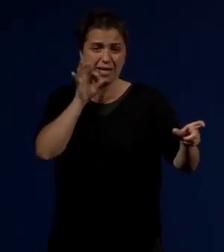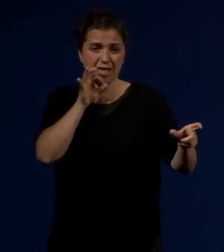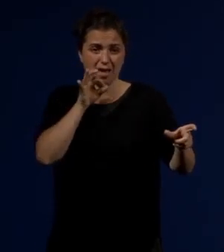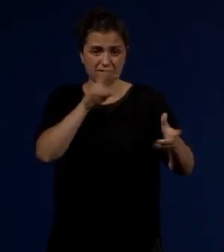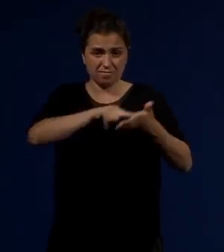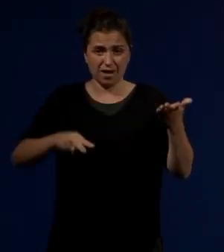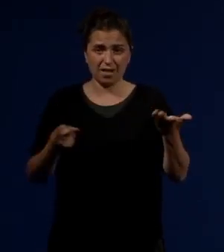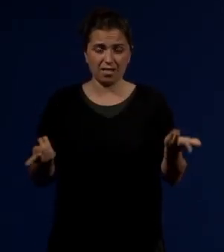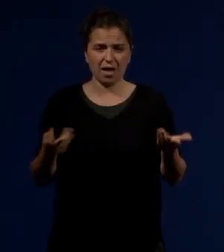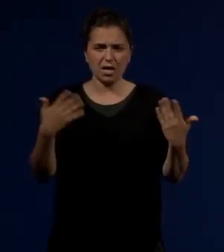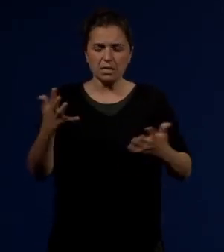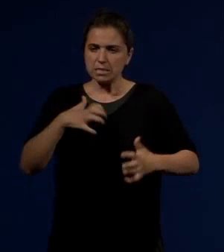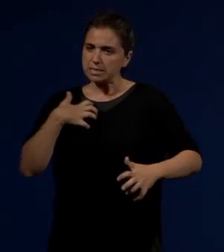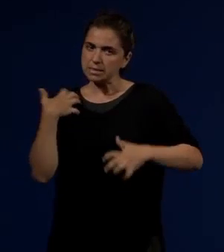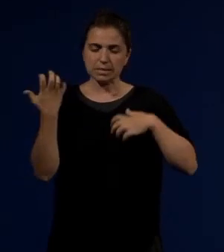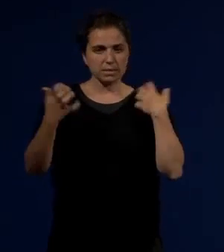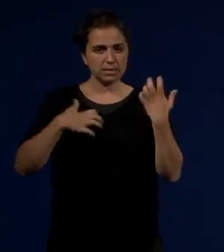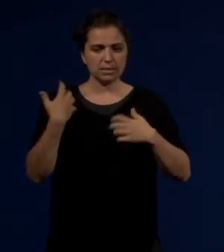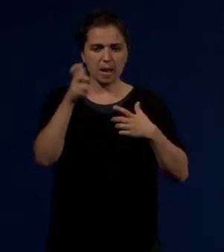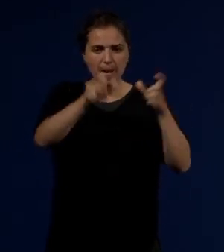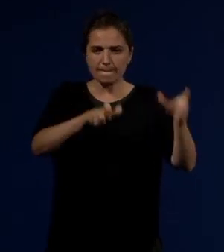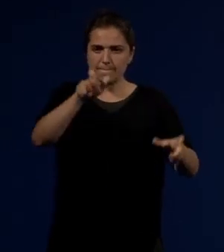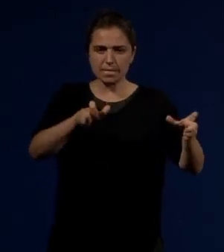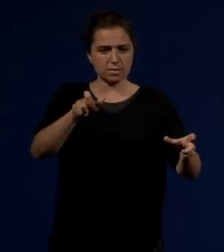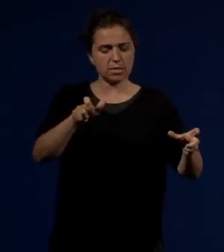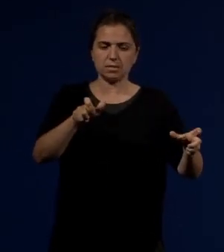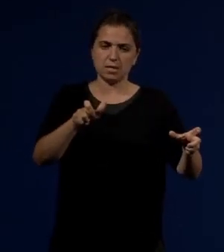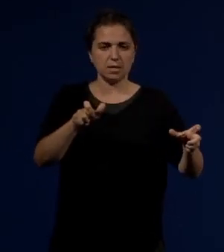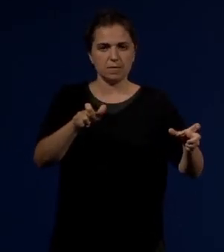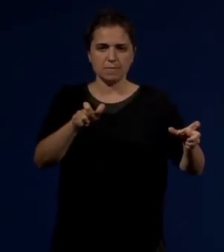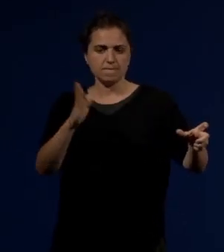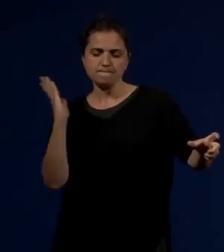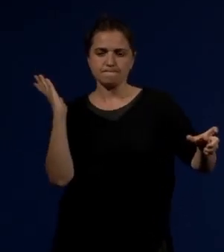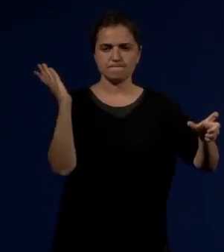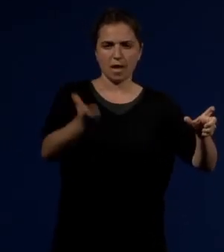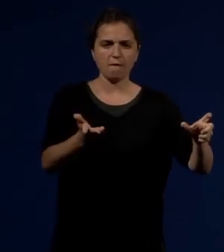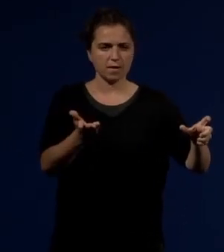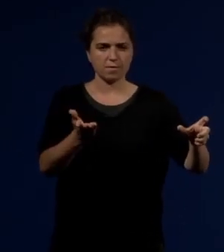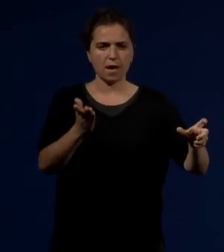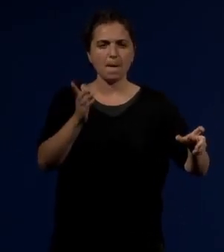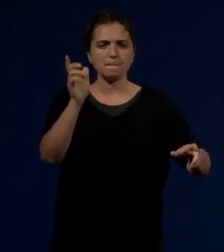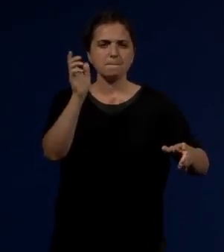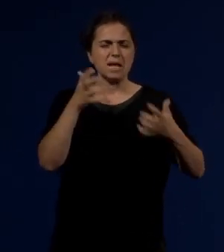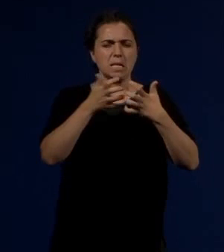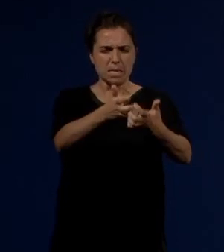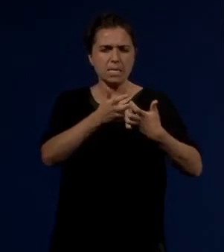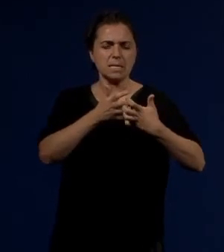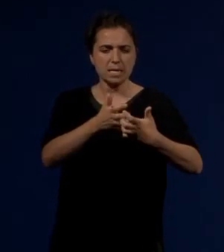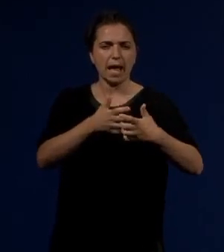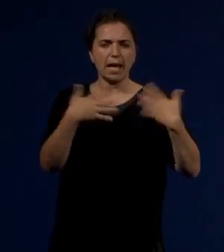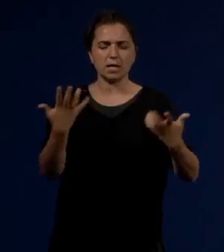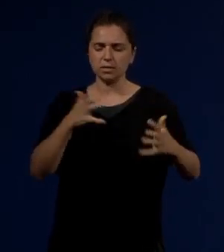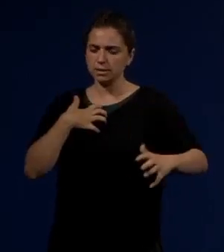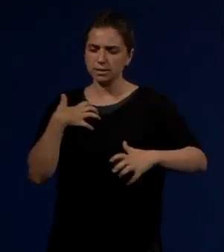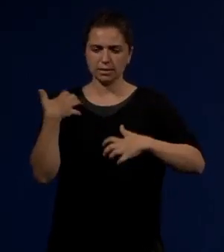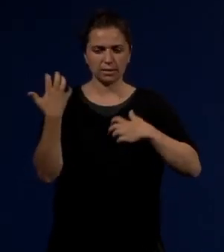historia. Revolvémonos contra os señores feudais nas revoltas irmandiñas para que non nos seguisen asoballando. Revolvémonos